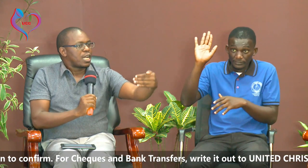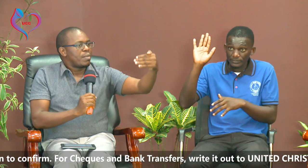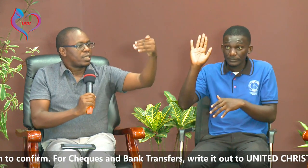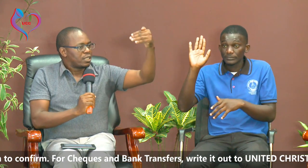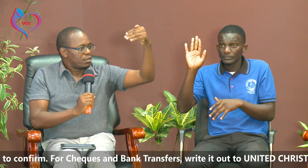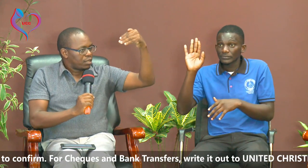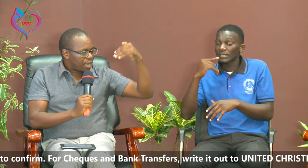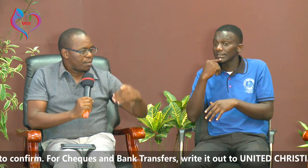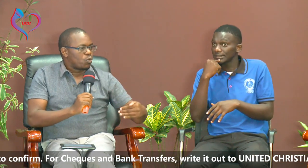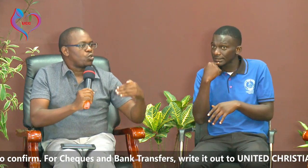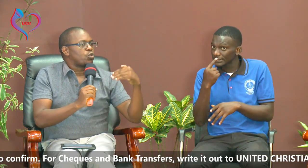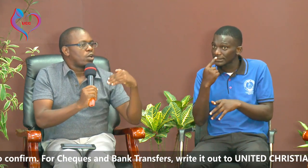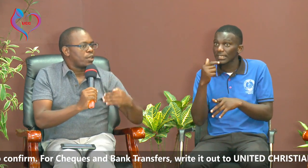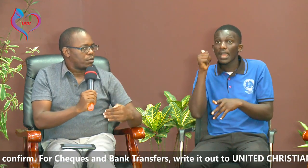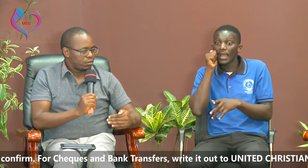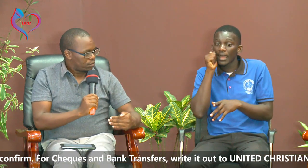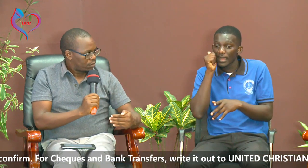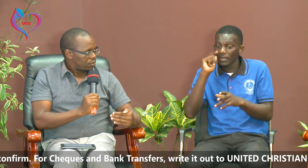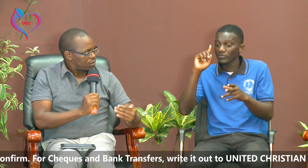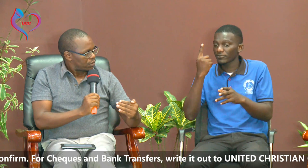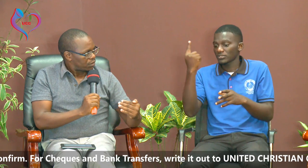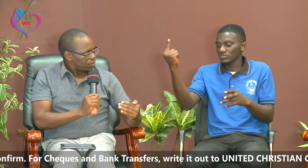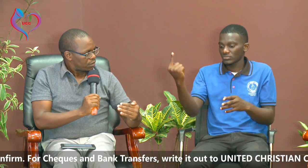n'agamba nti Adamu gw'osookayo